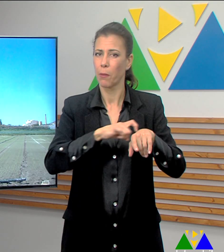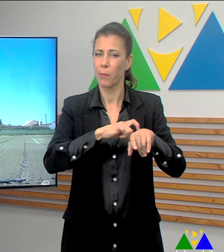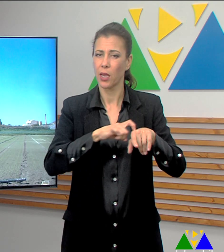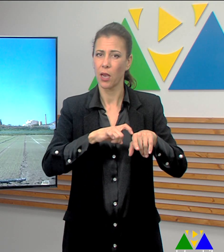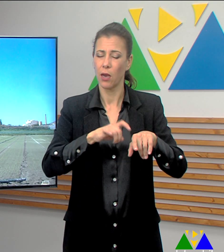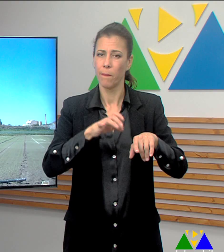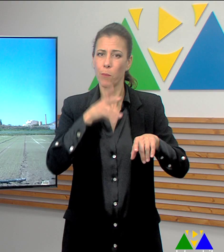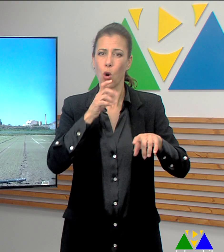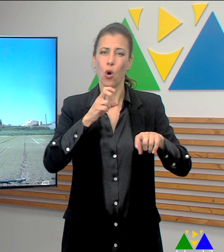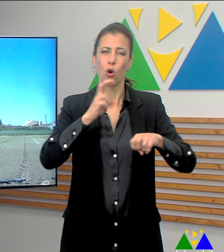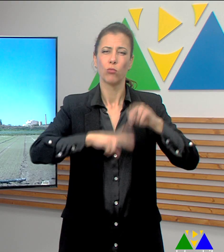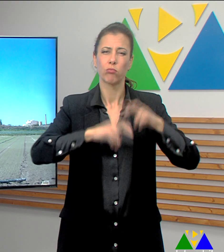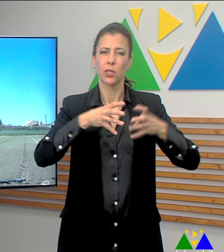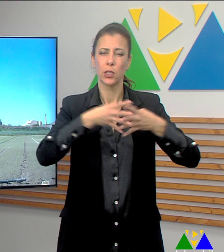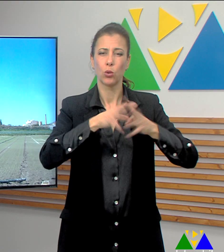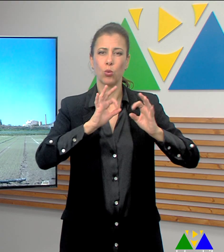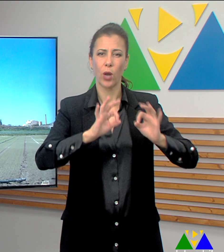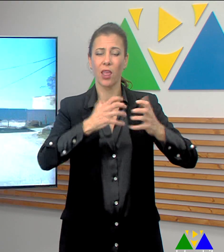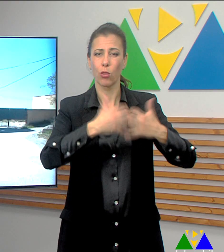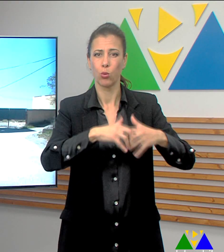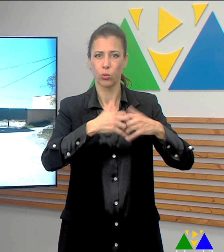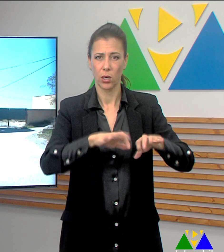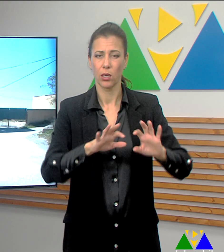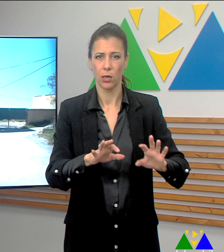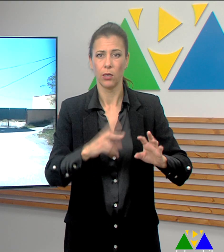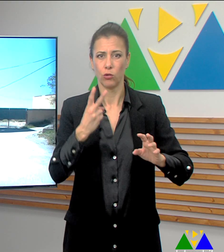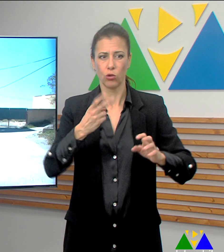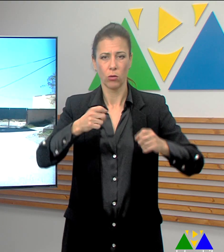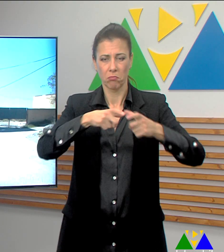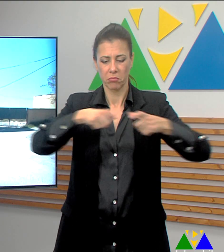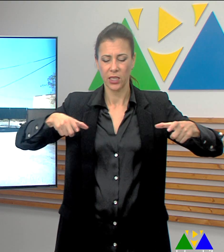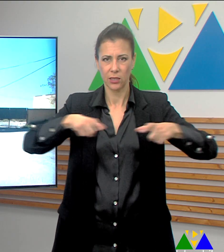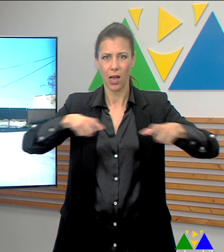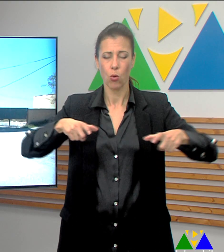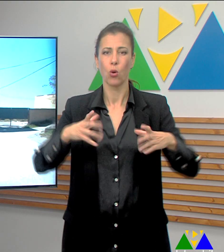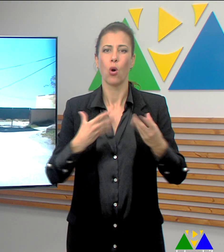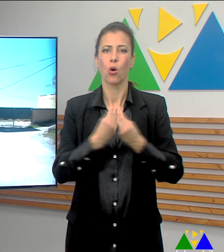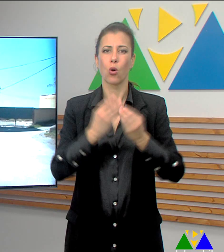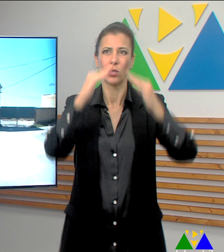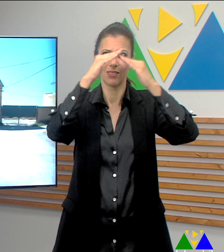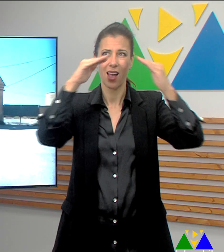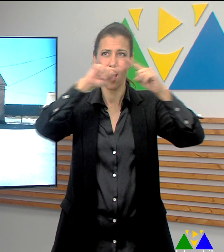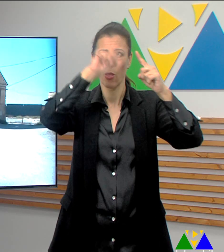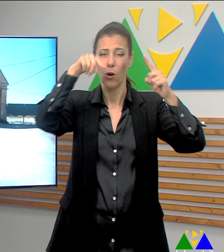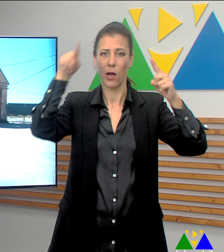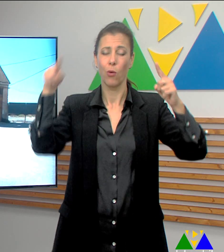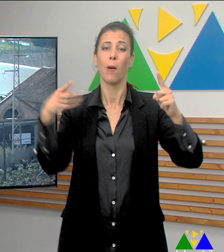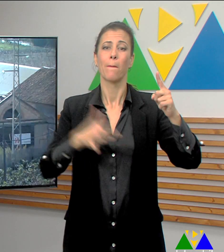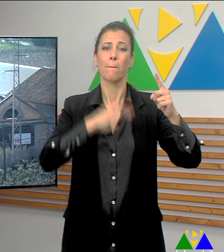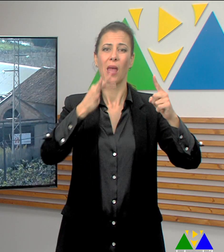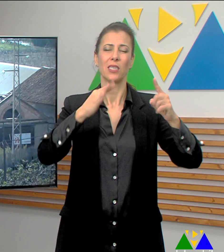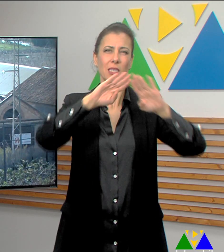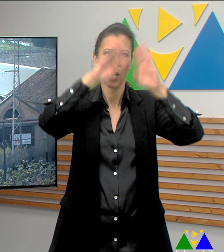de arquitectura industrial, es decir, son dos rectángulos prácticamente con el tejado a dos aguas, con el arquito de